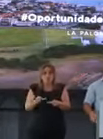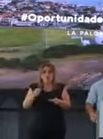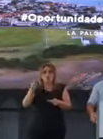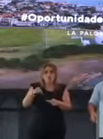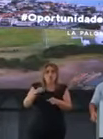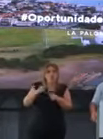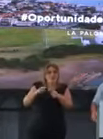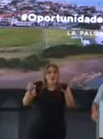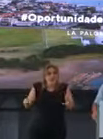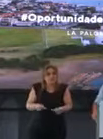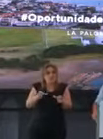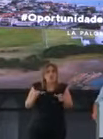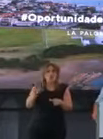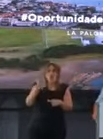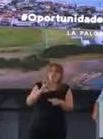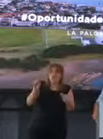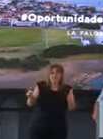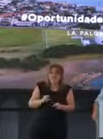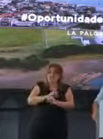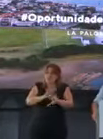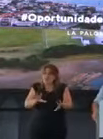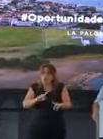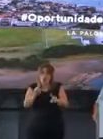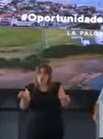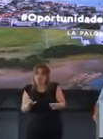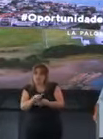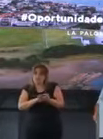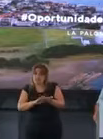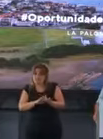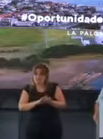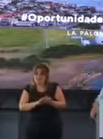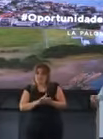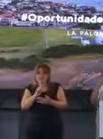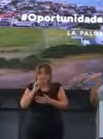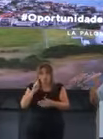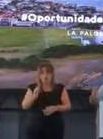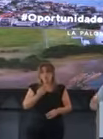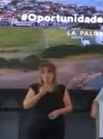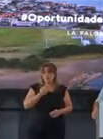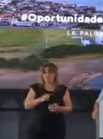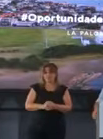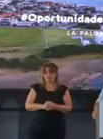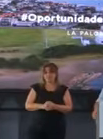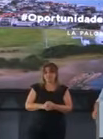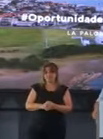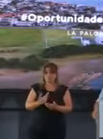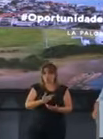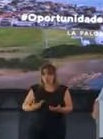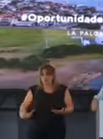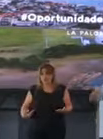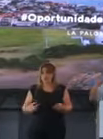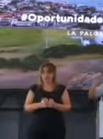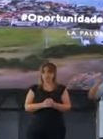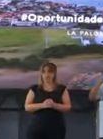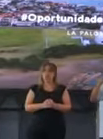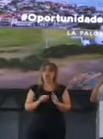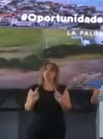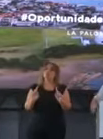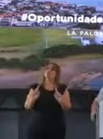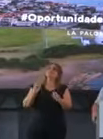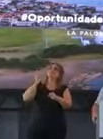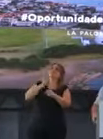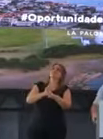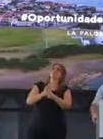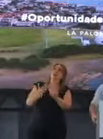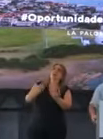Son por acción u omisión de los gobernantes. No están en el ser nacional. No hay una